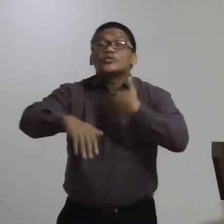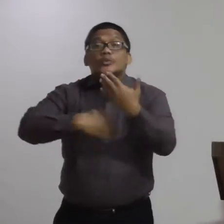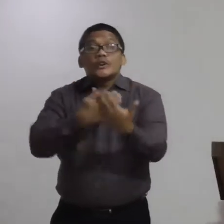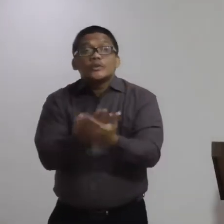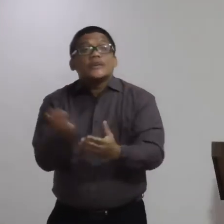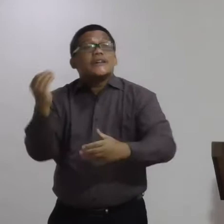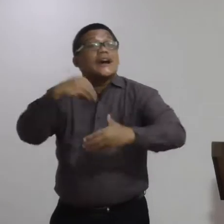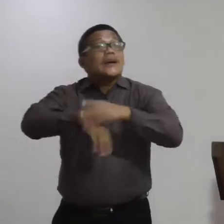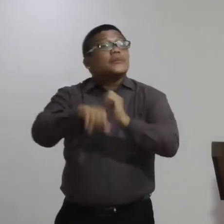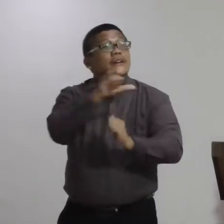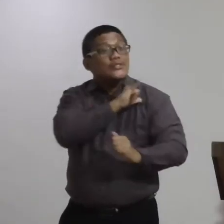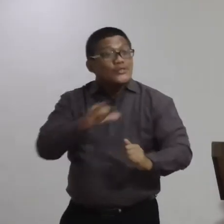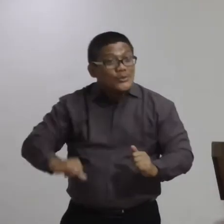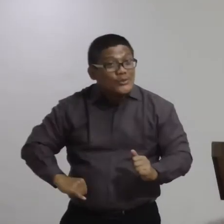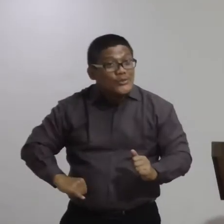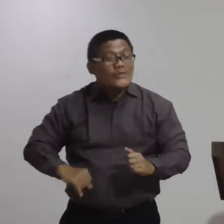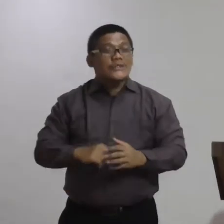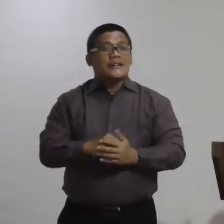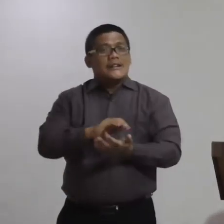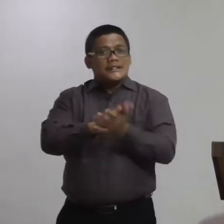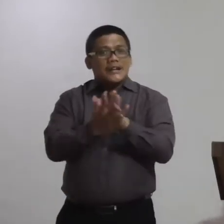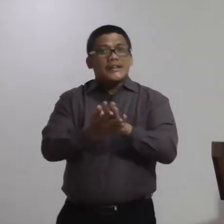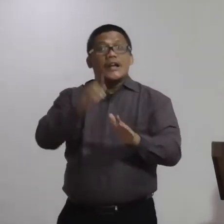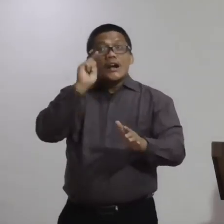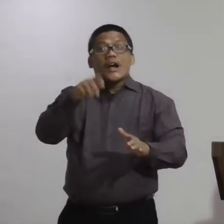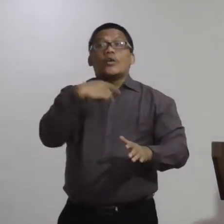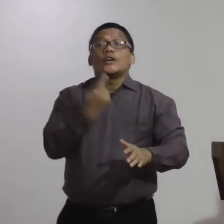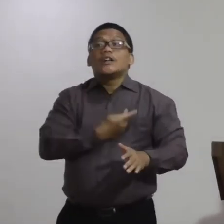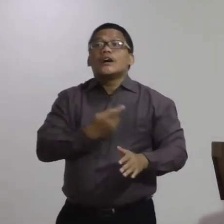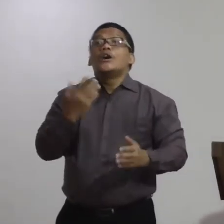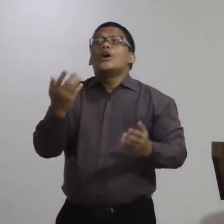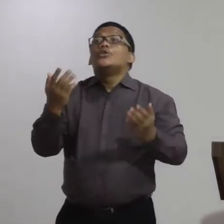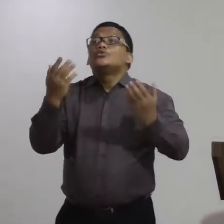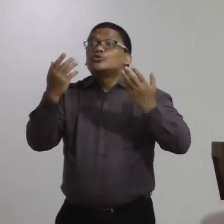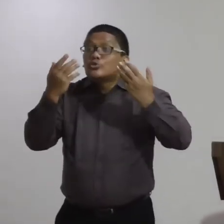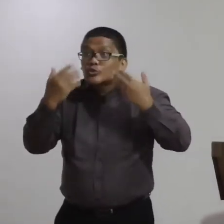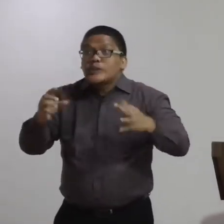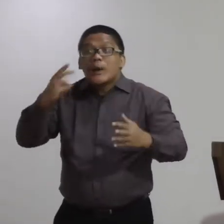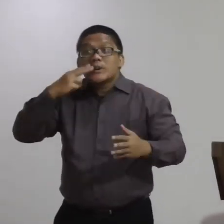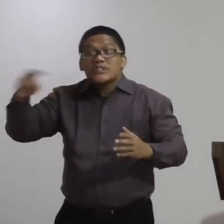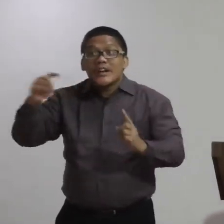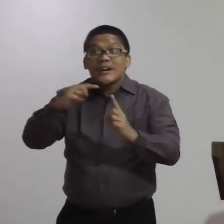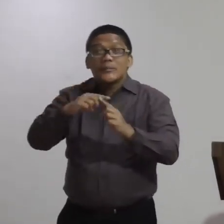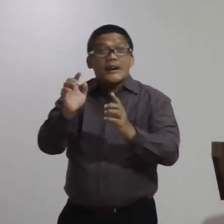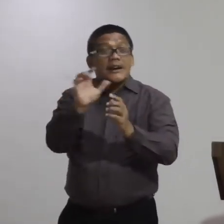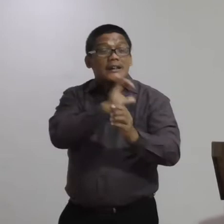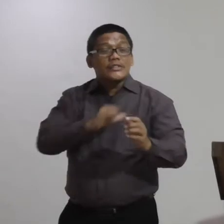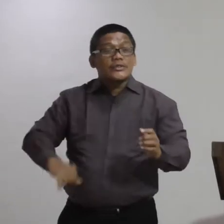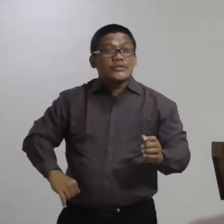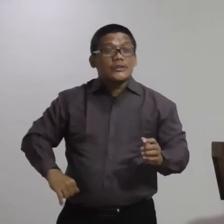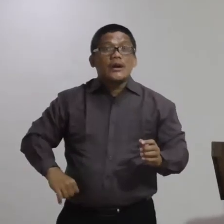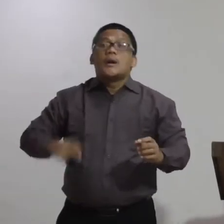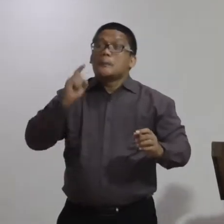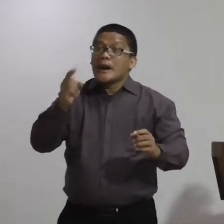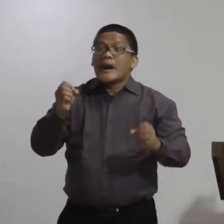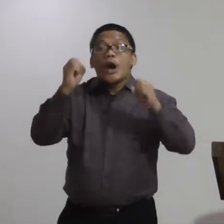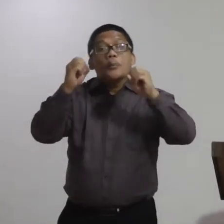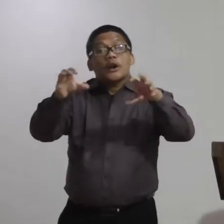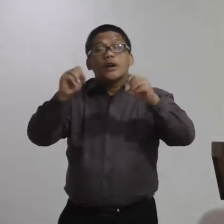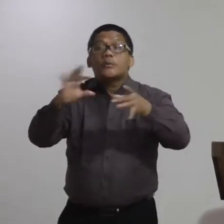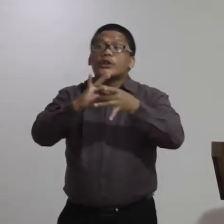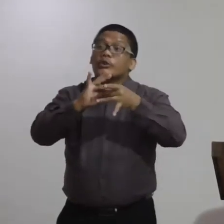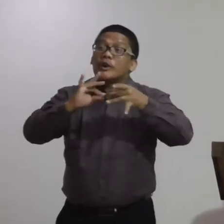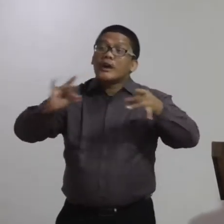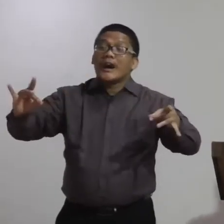dalam Kristus Yesus. Jadi kalau kita sudah memiliki Yesus secara pribadi, maka berkat-berkat rohani